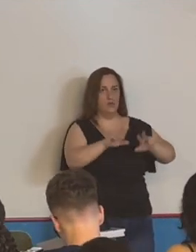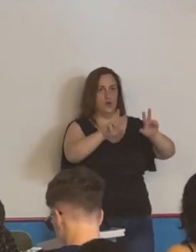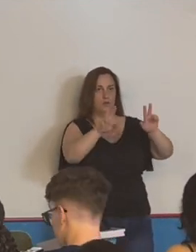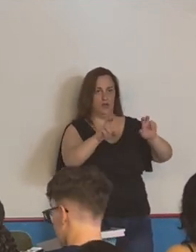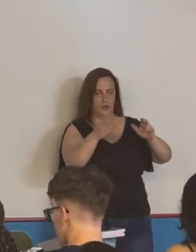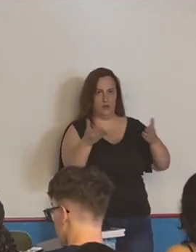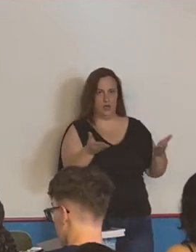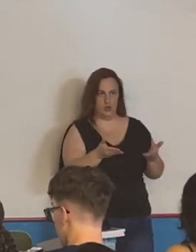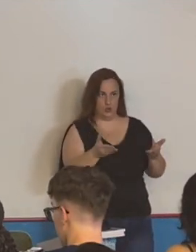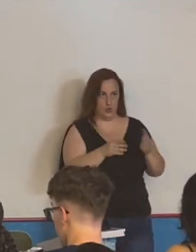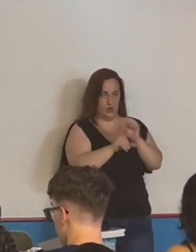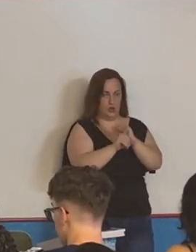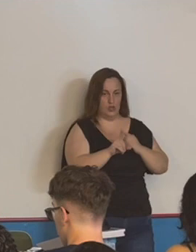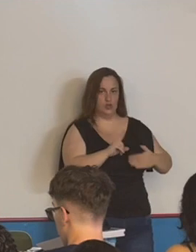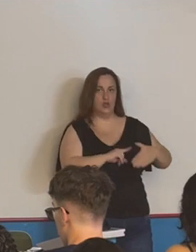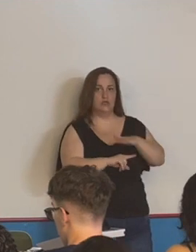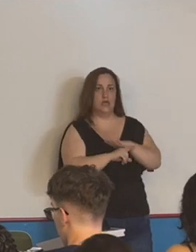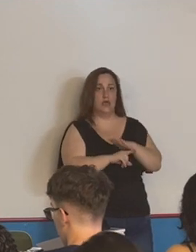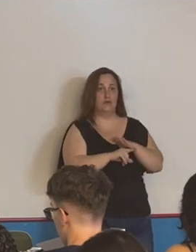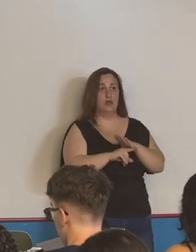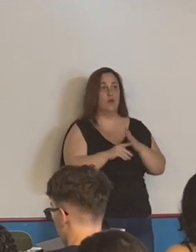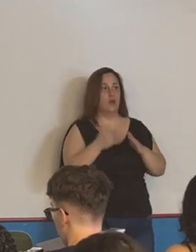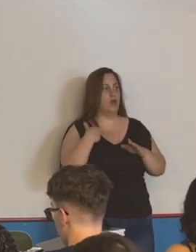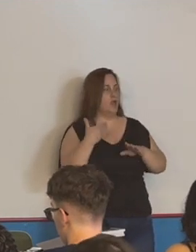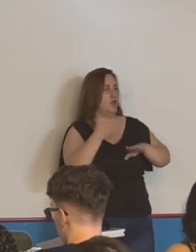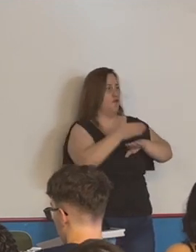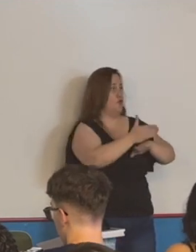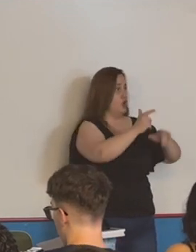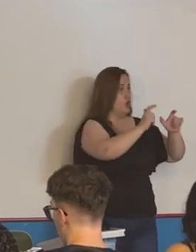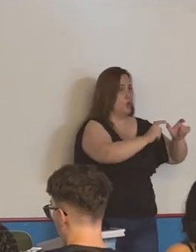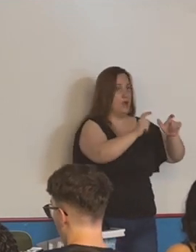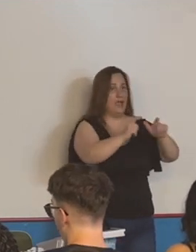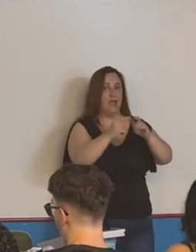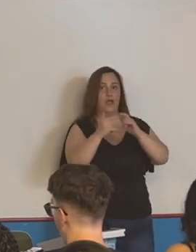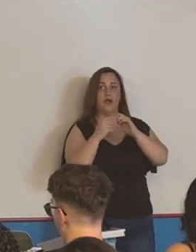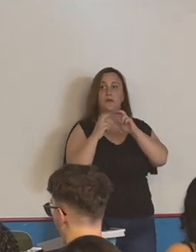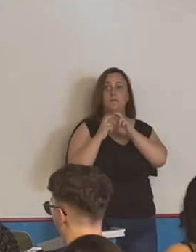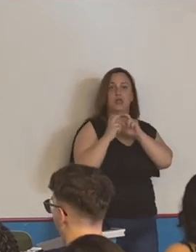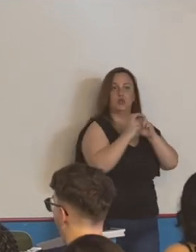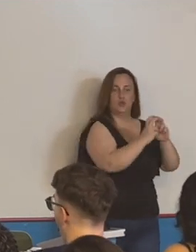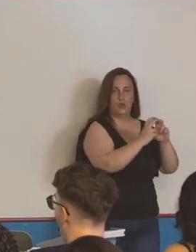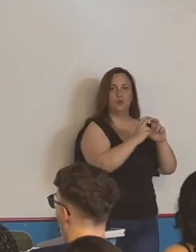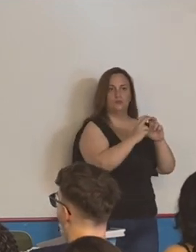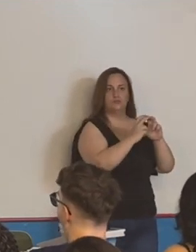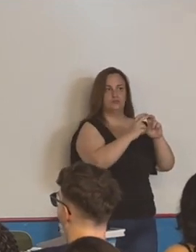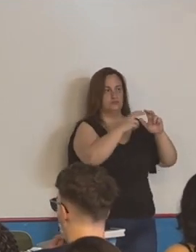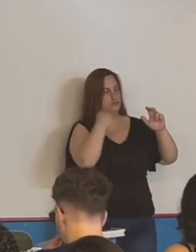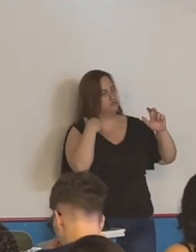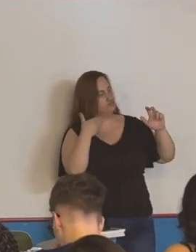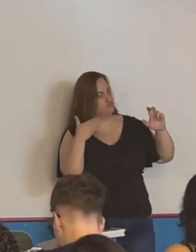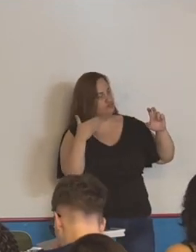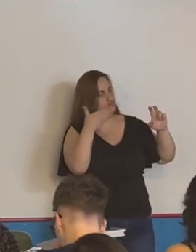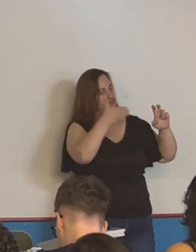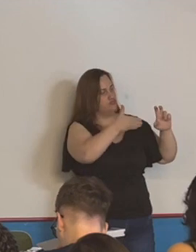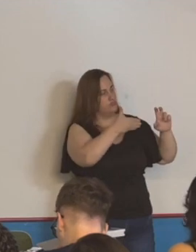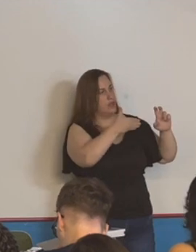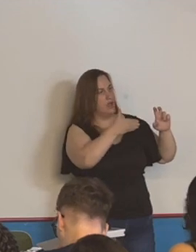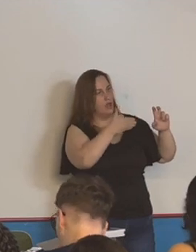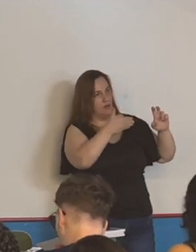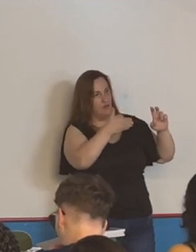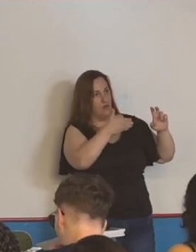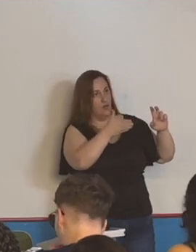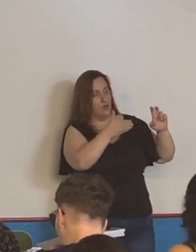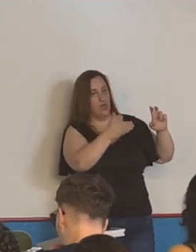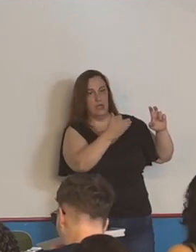E aqui eu usei espaços modernos, né, espaços contemporâneos de metrô. Então, aqui eu